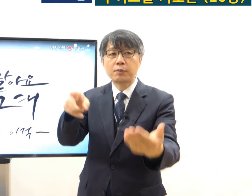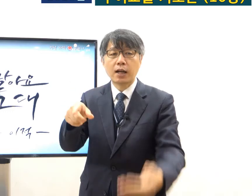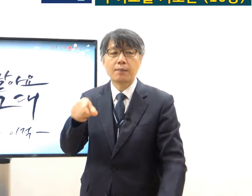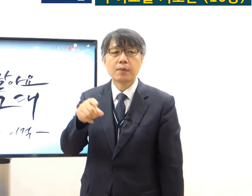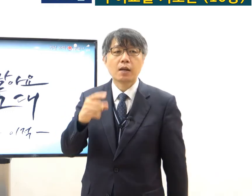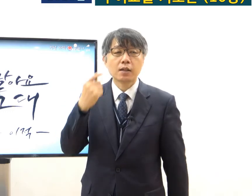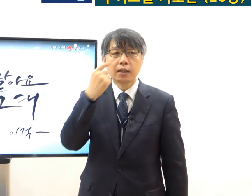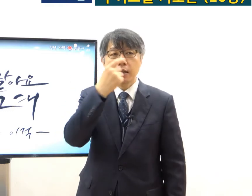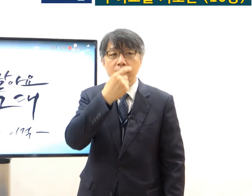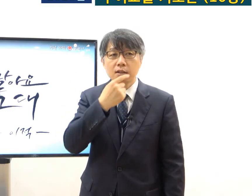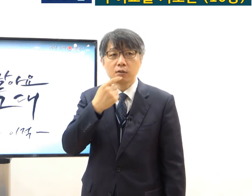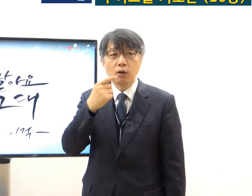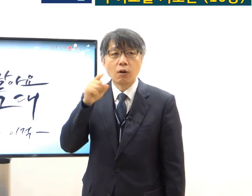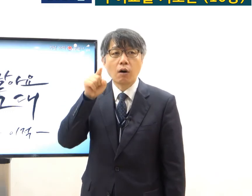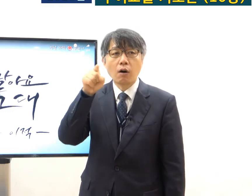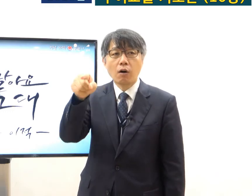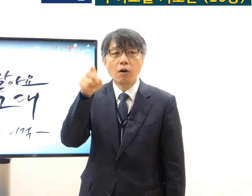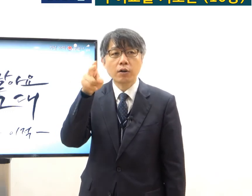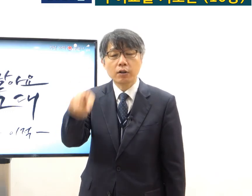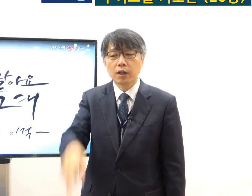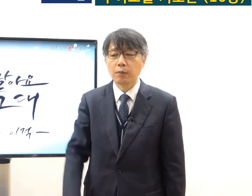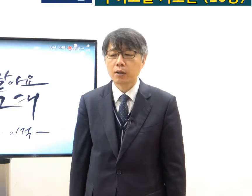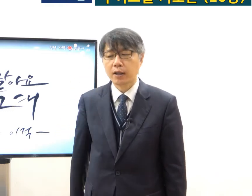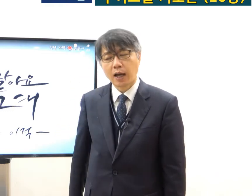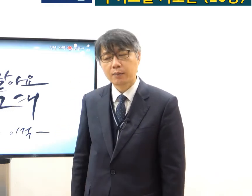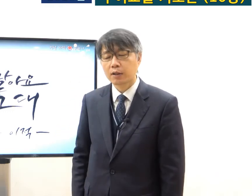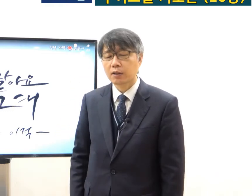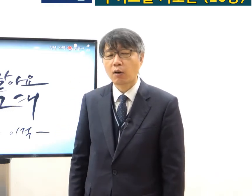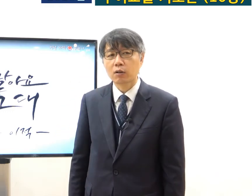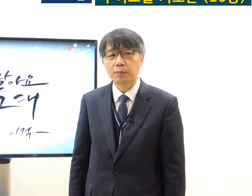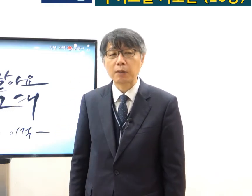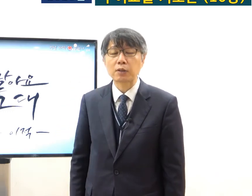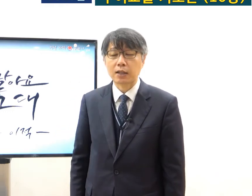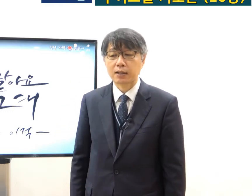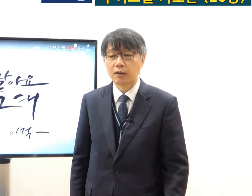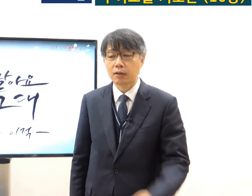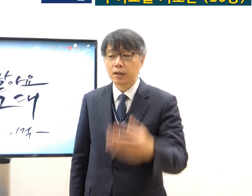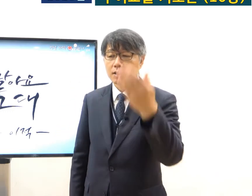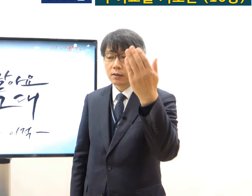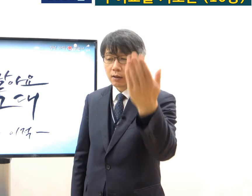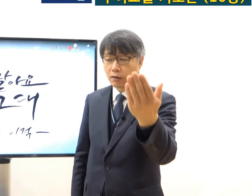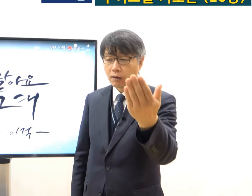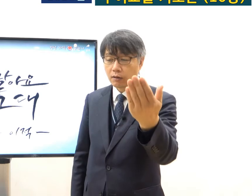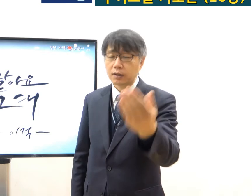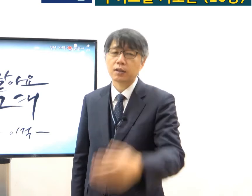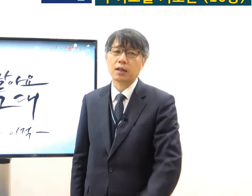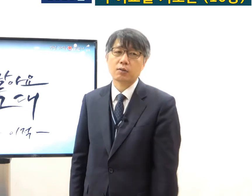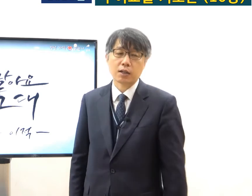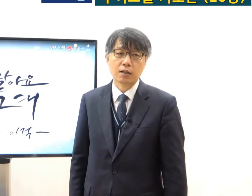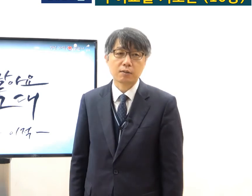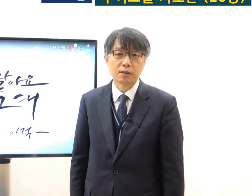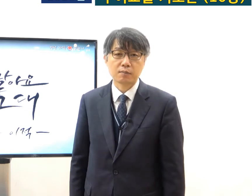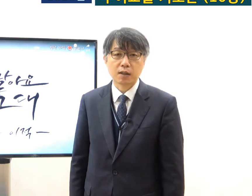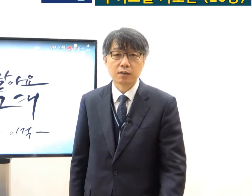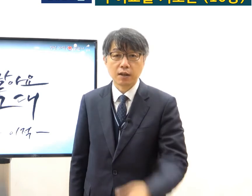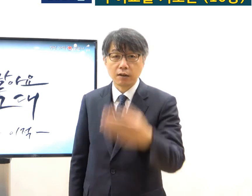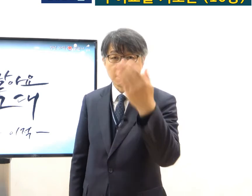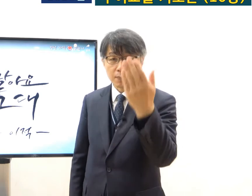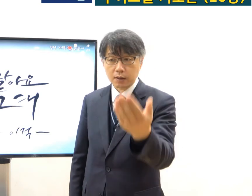그대여입니다. 이게 이형이고요. 어여 이렇게 표현하는데 아니면 이거 빼도 될 것 같아요. 그대여 이렇게 해도 될 것 같습니다. 그대여,